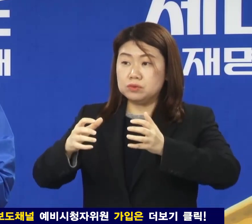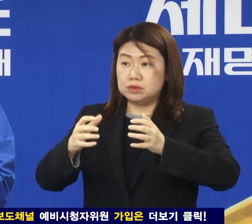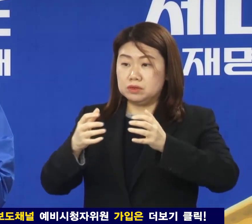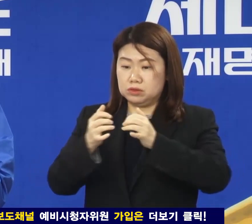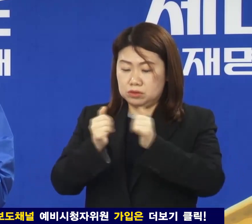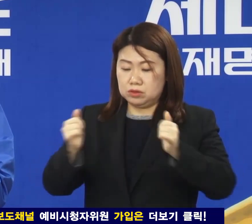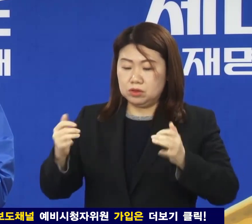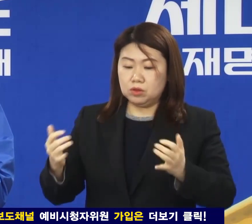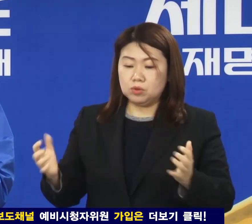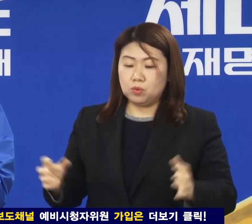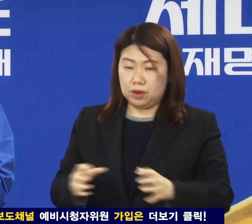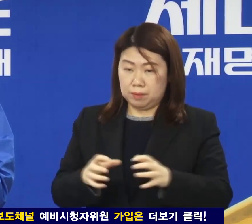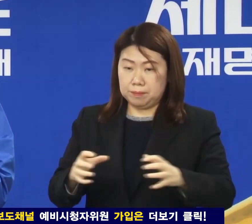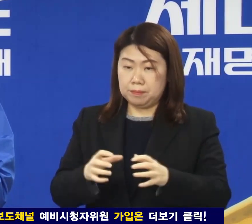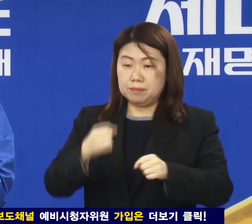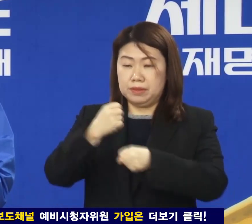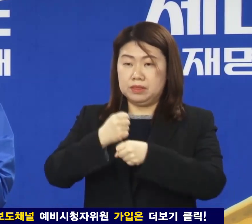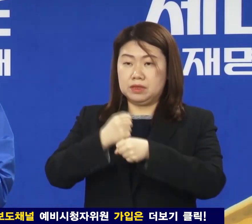굳은 각오입니다.